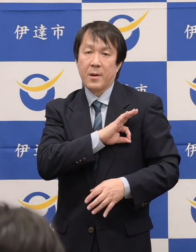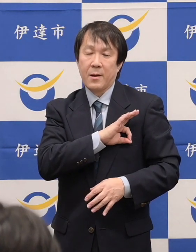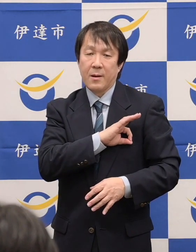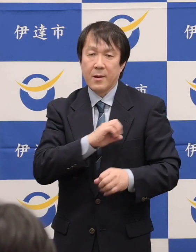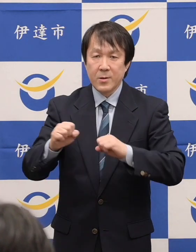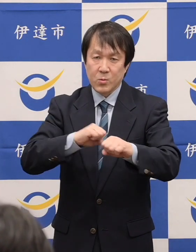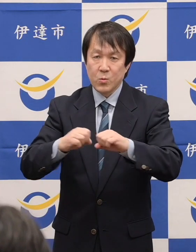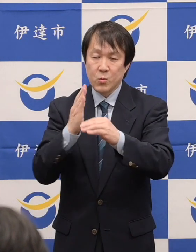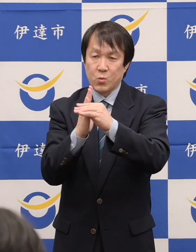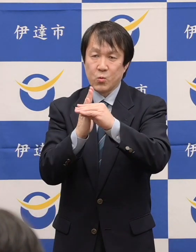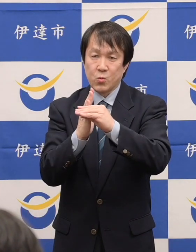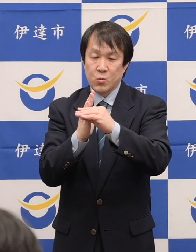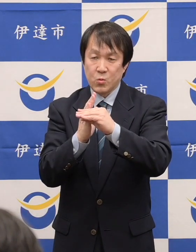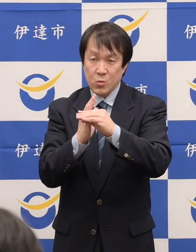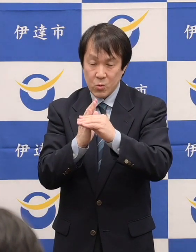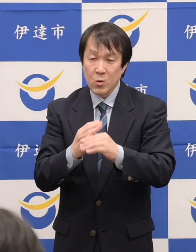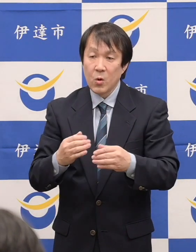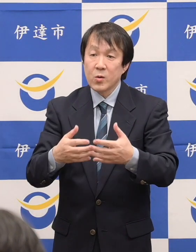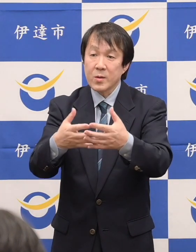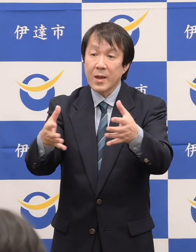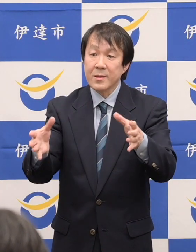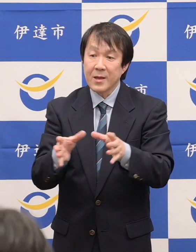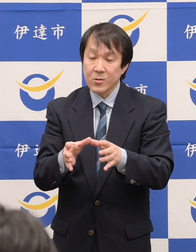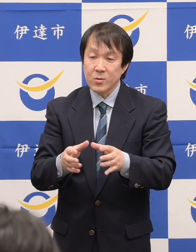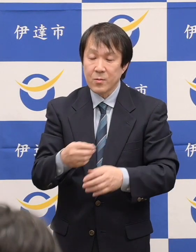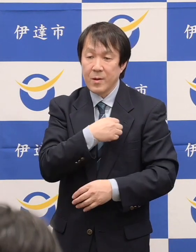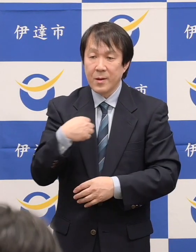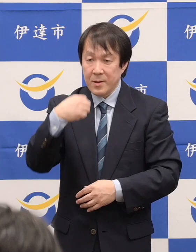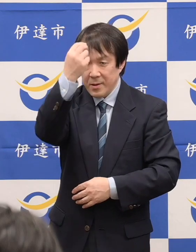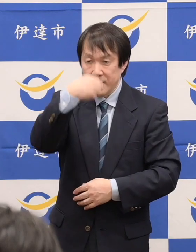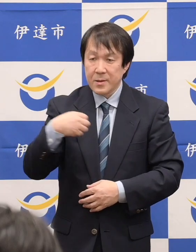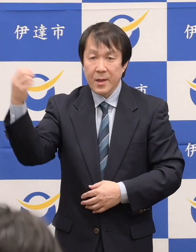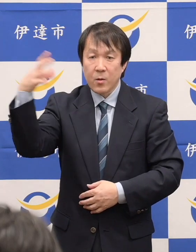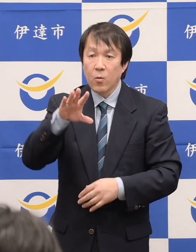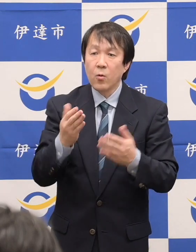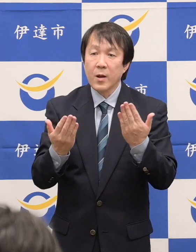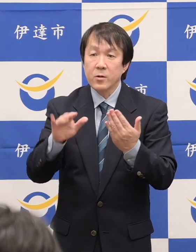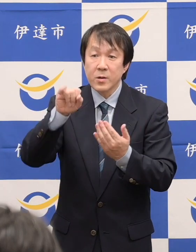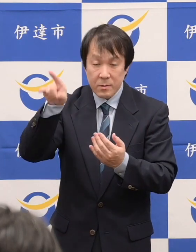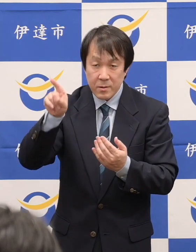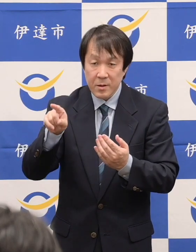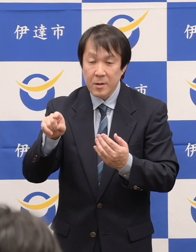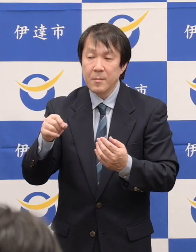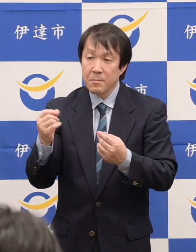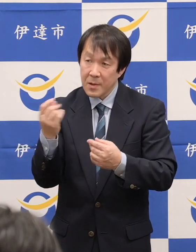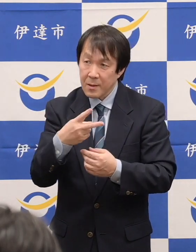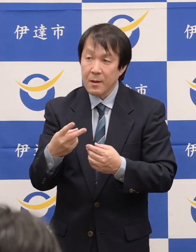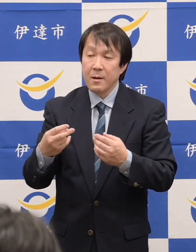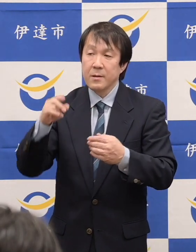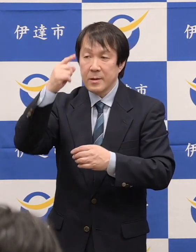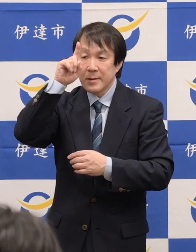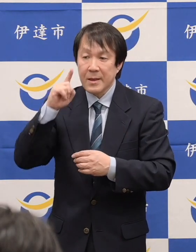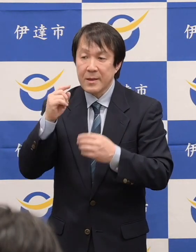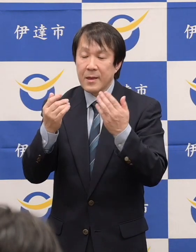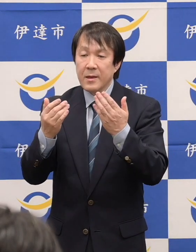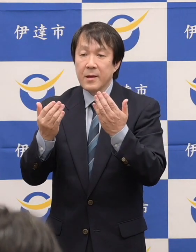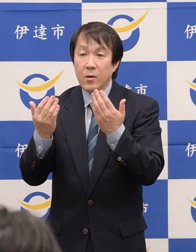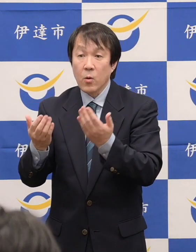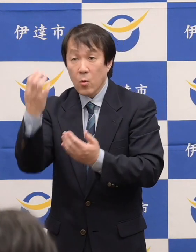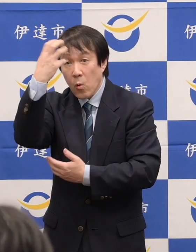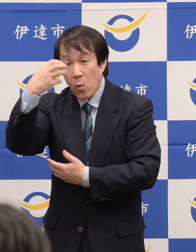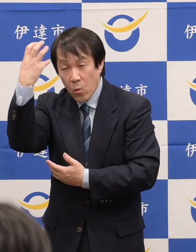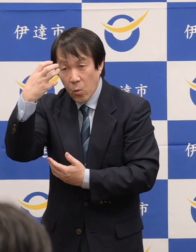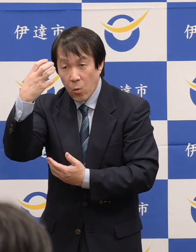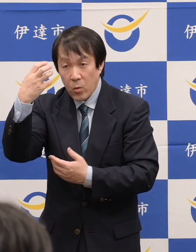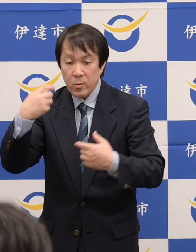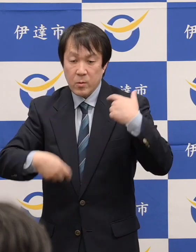3名の方と、あとは団体としましては聖光学園の写真部、それから伊達高校の写真部の皆さんにご協